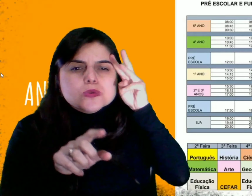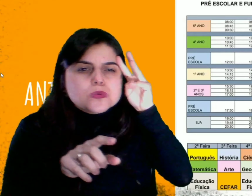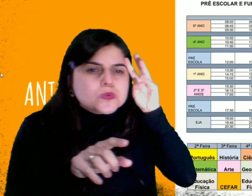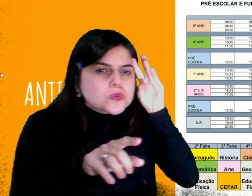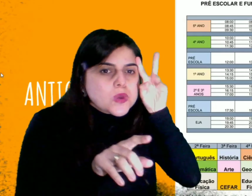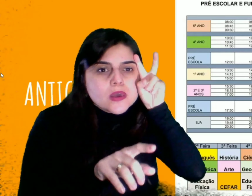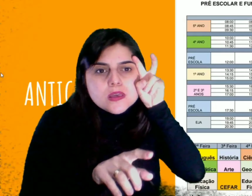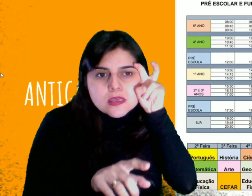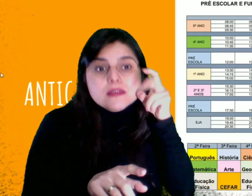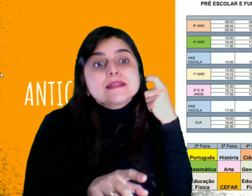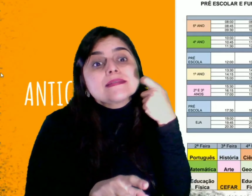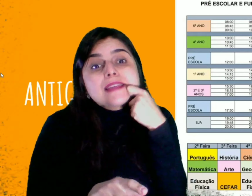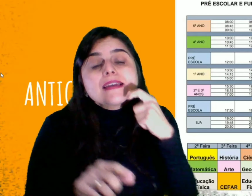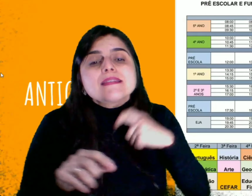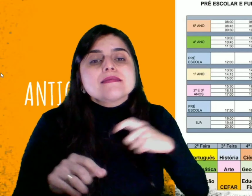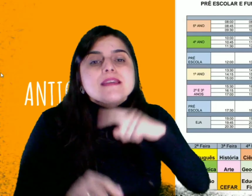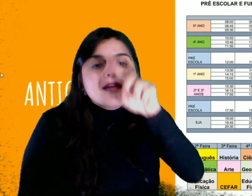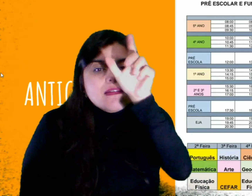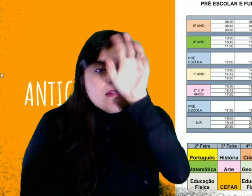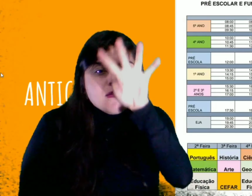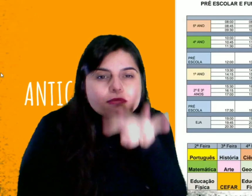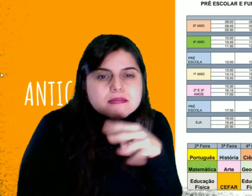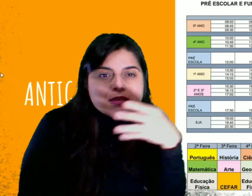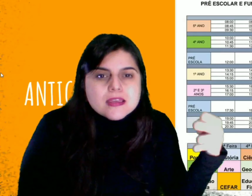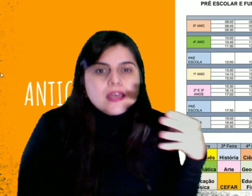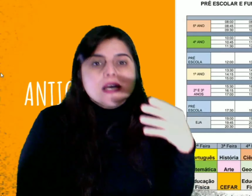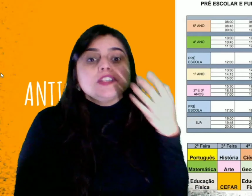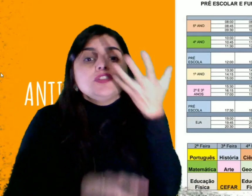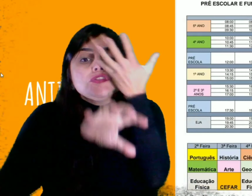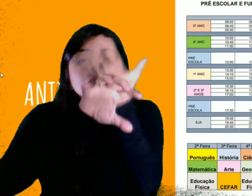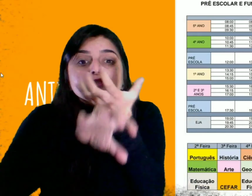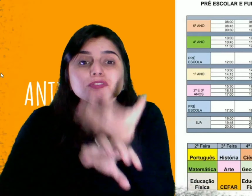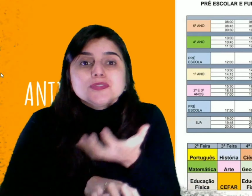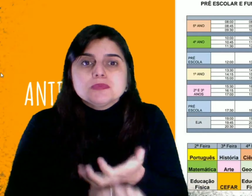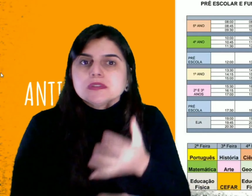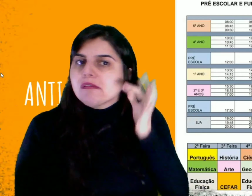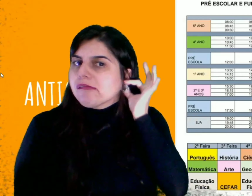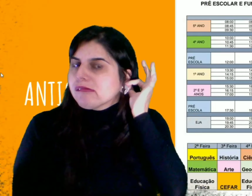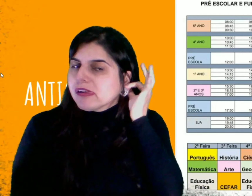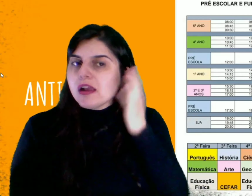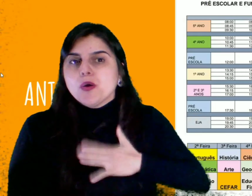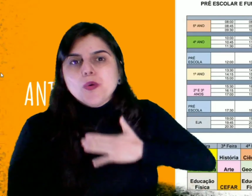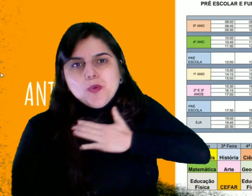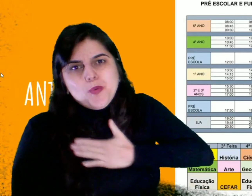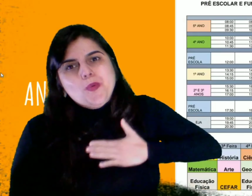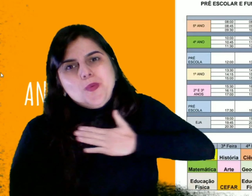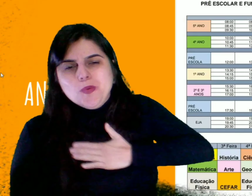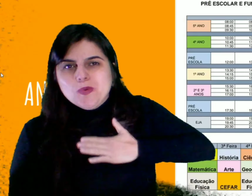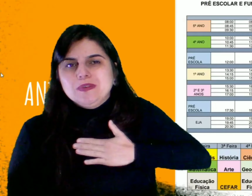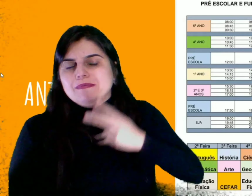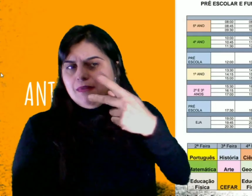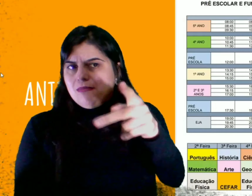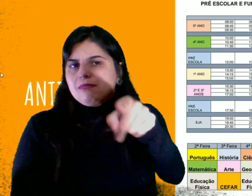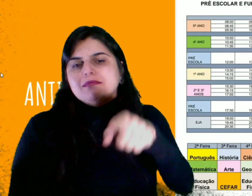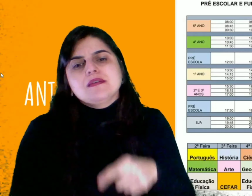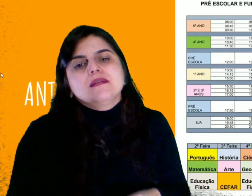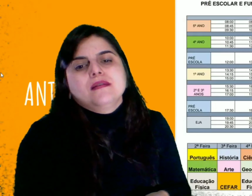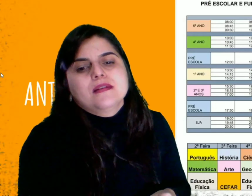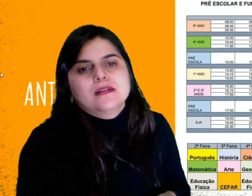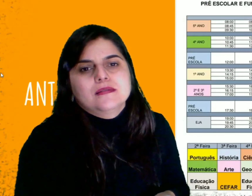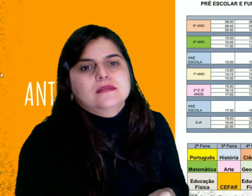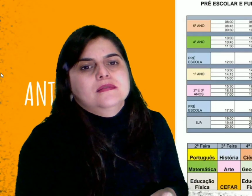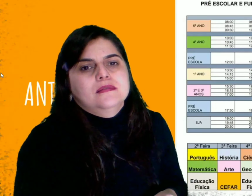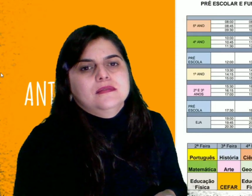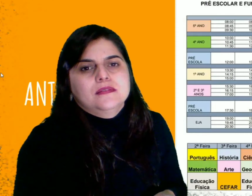Então, só para destacar para vocês que esse aqui que eu compartilhei, ele é um quadro antigo que já alterou a grade